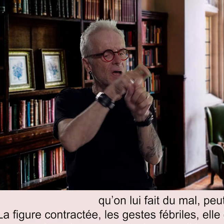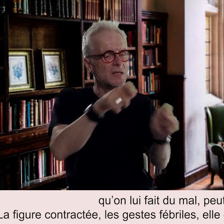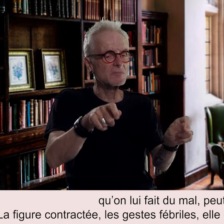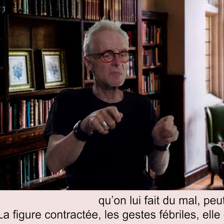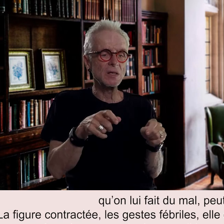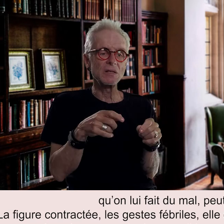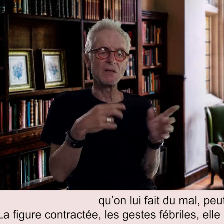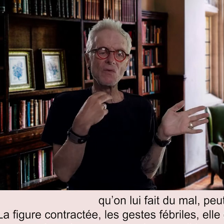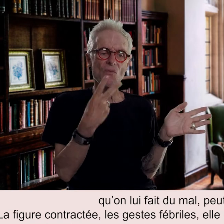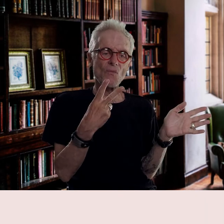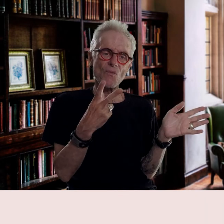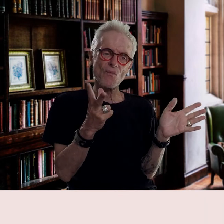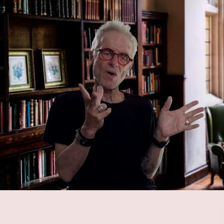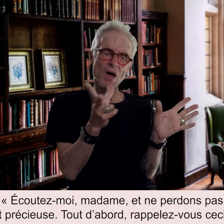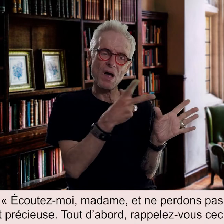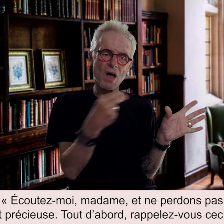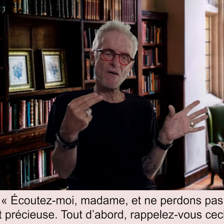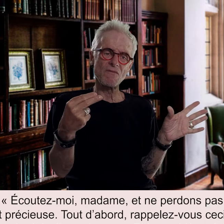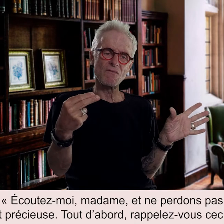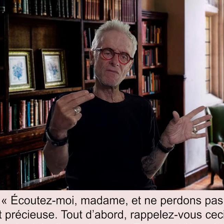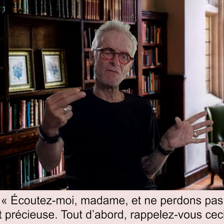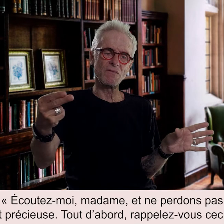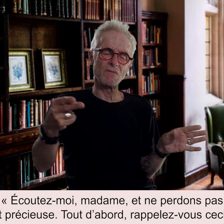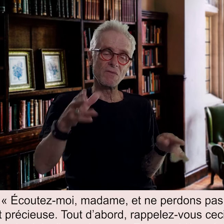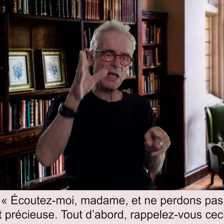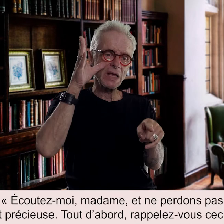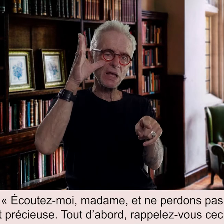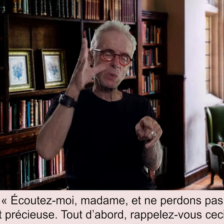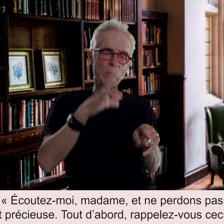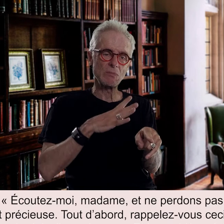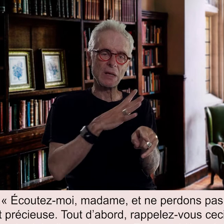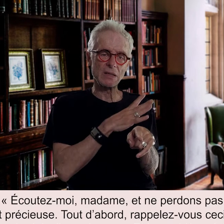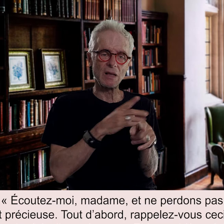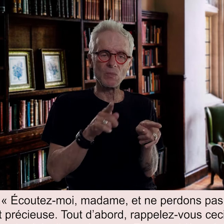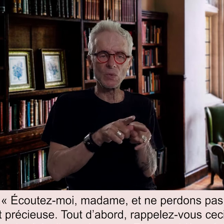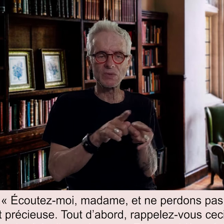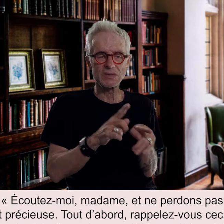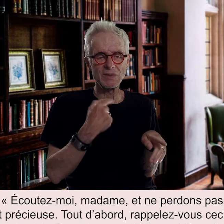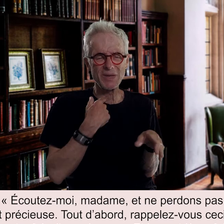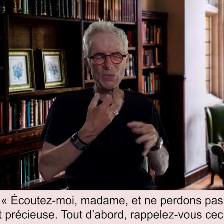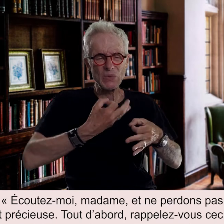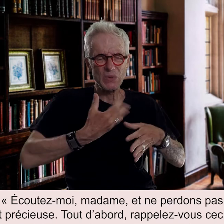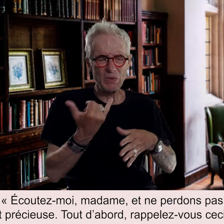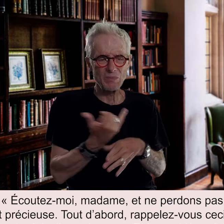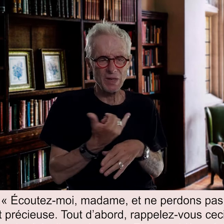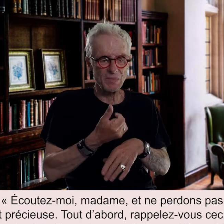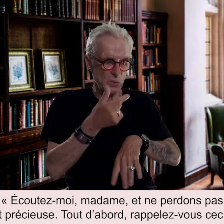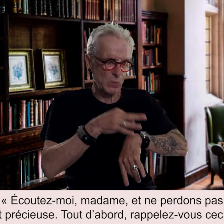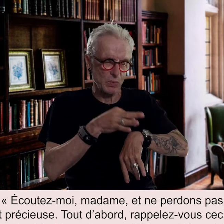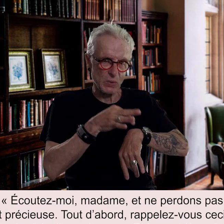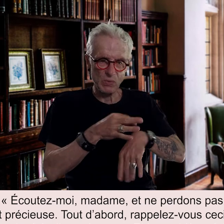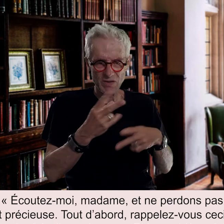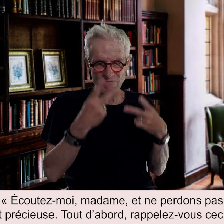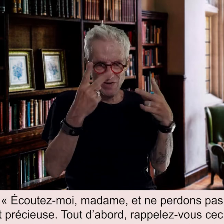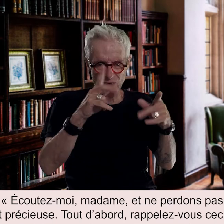prononça d'un ton grave, « Écoutez-moi, Madame, et ne perdons pas un temps dont chaque minute est précieuse. Tout d